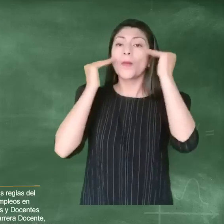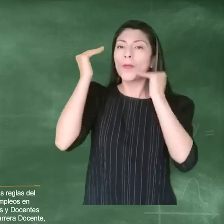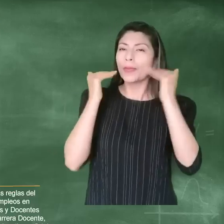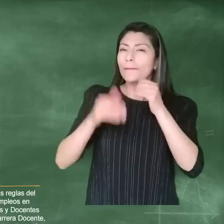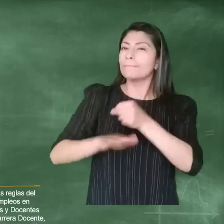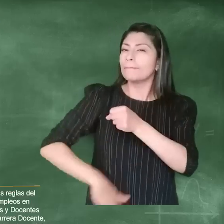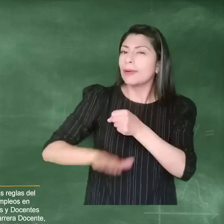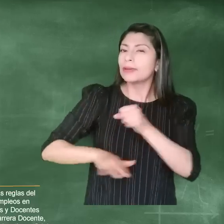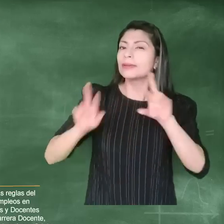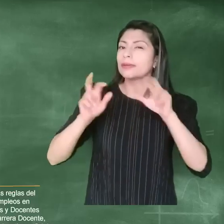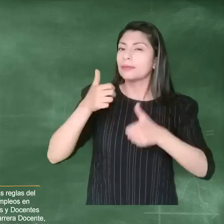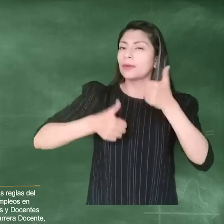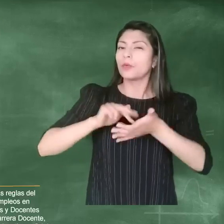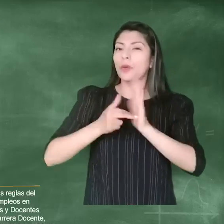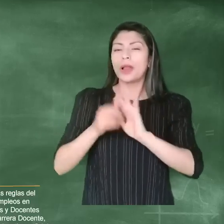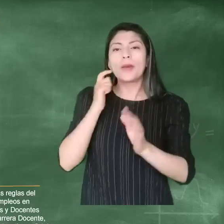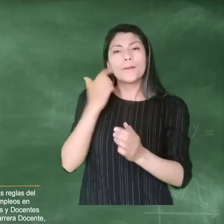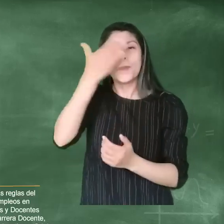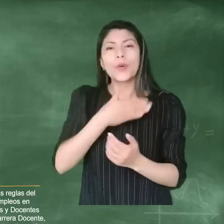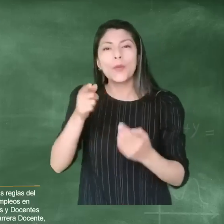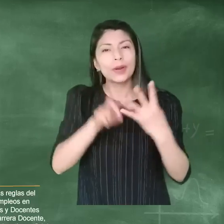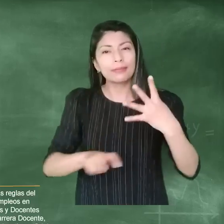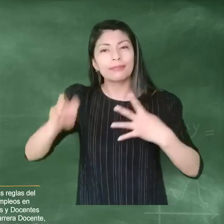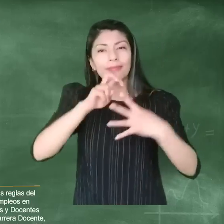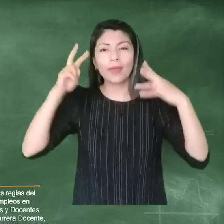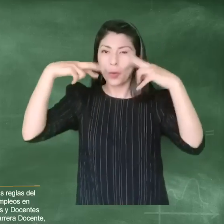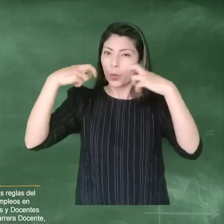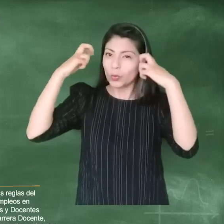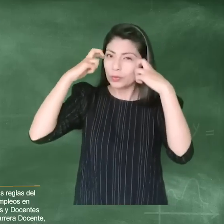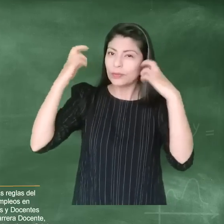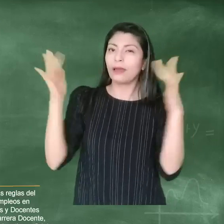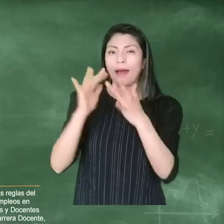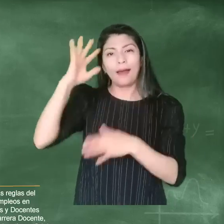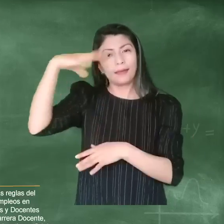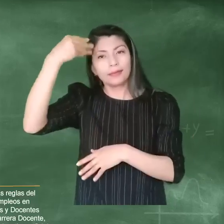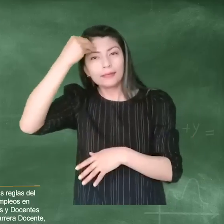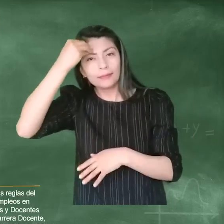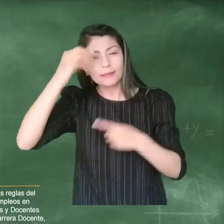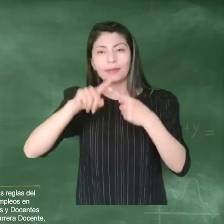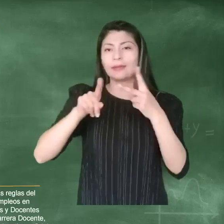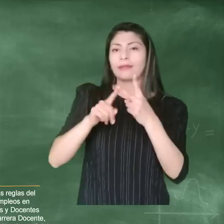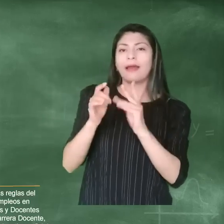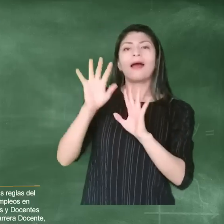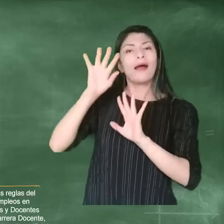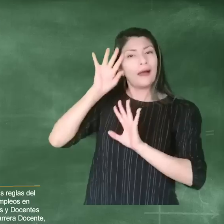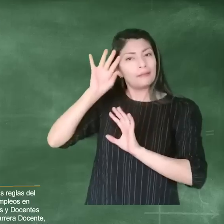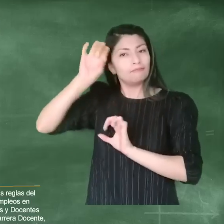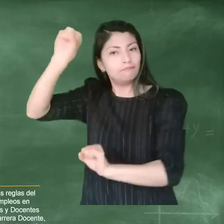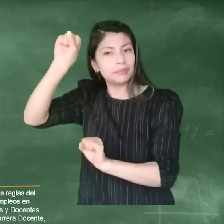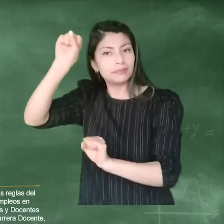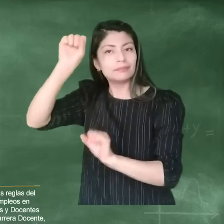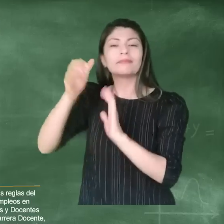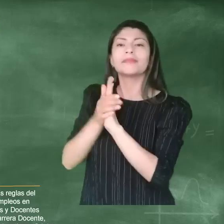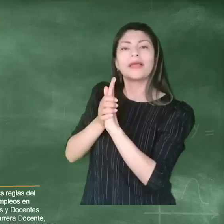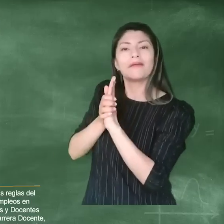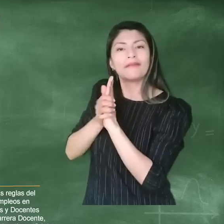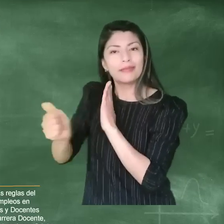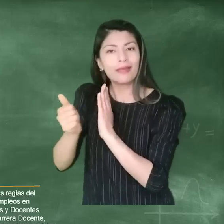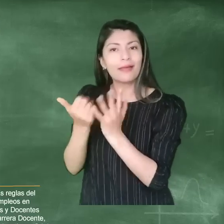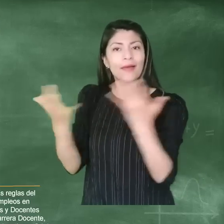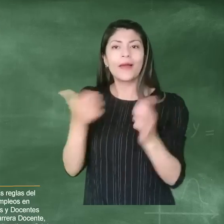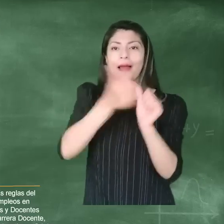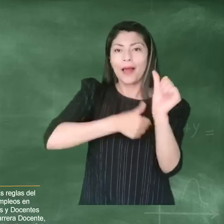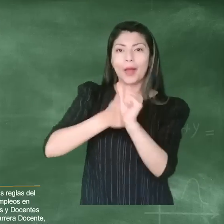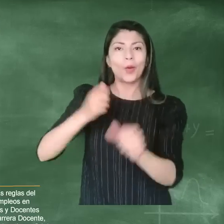aptitudes y competencias básicas tiene por objeto valorar los niveles de conocimientos de la disciplina, habilidades, destrezas